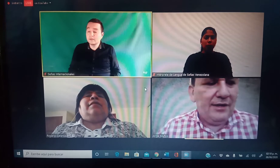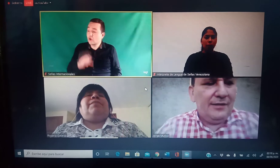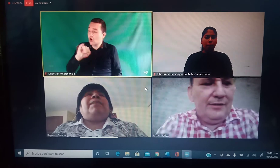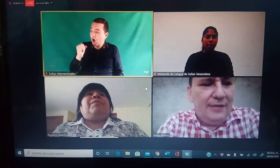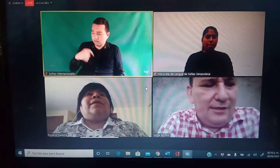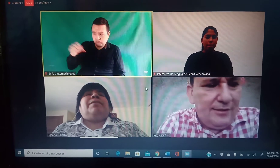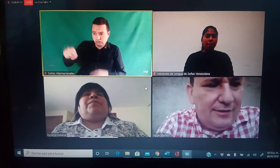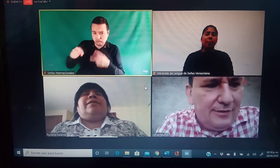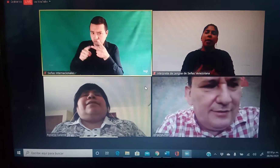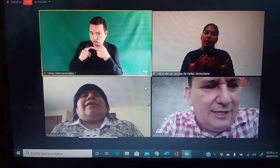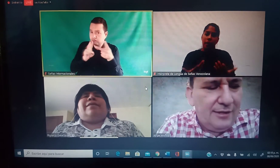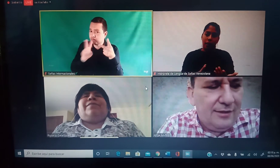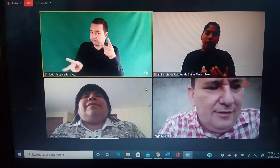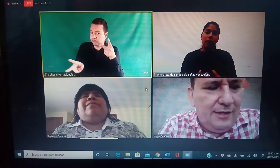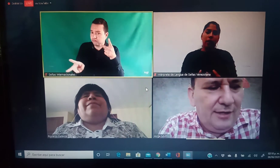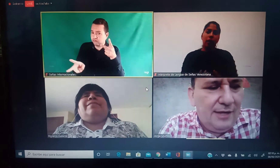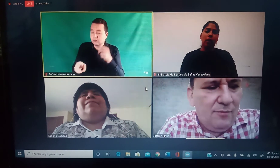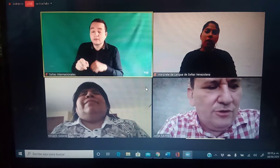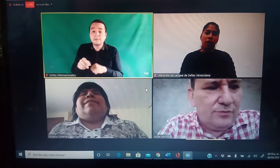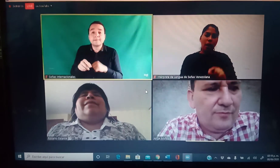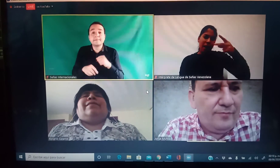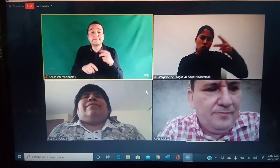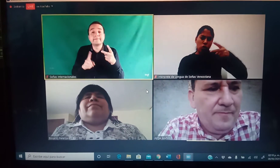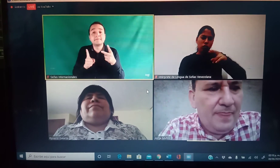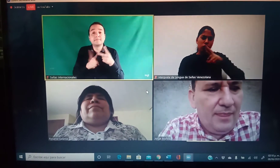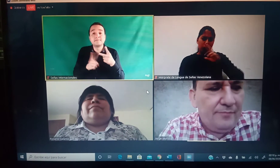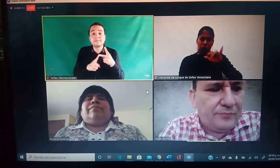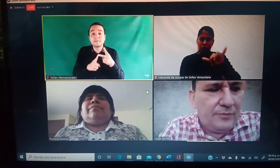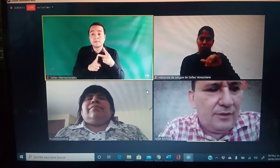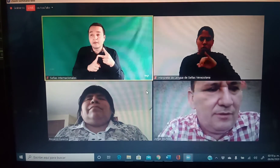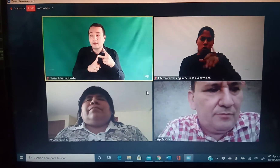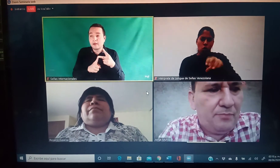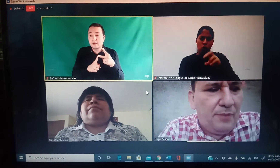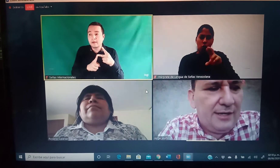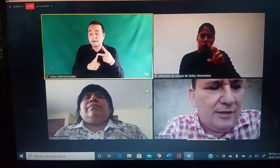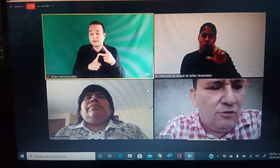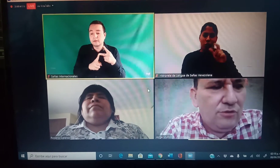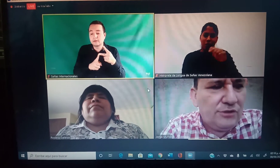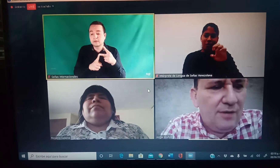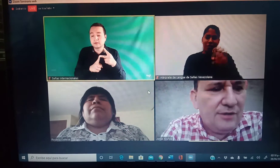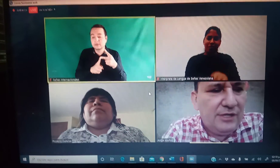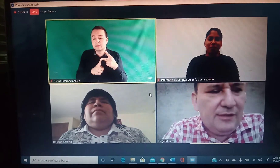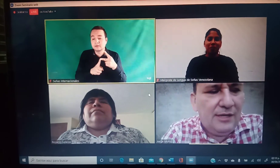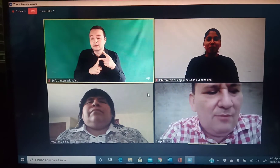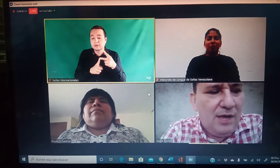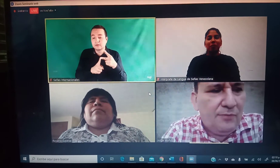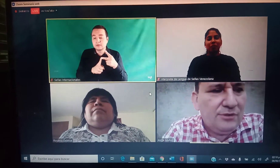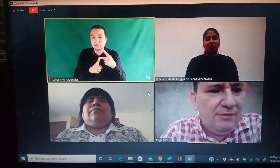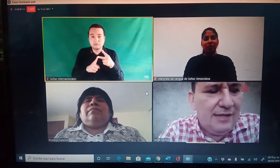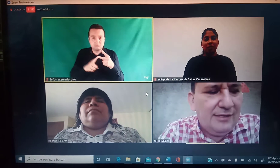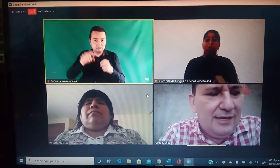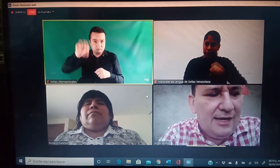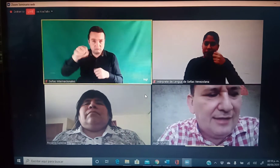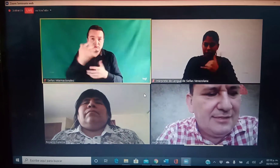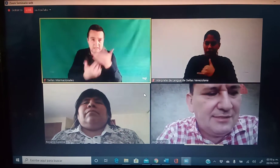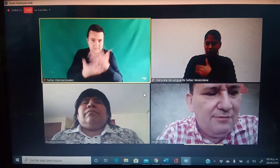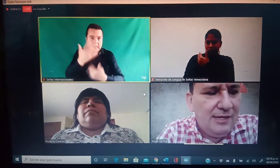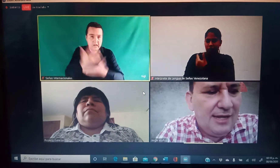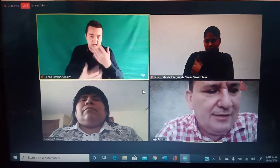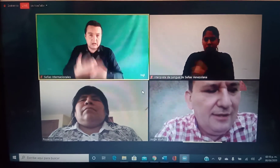sí, sí, la primera sí puede ser la segunda. Digamos, con una sola mano sí, digamos, hay posibilidades de la